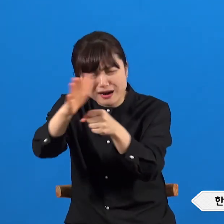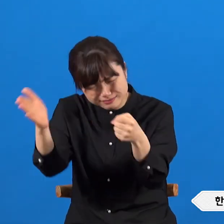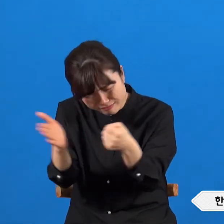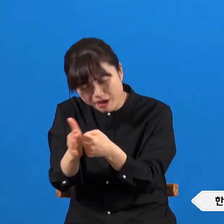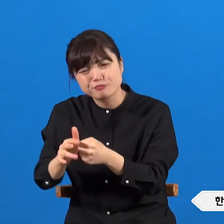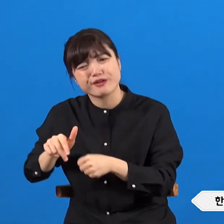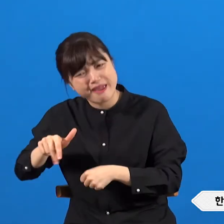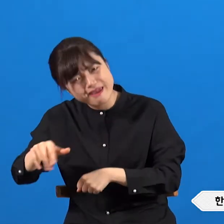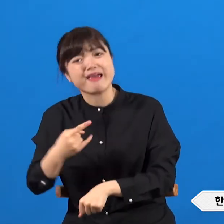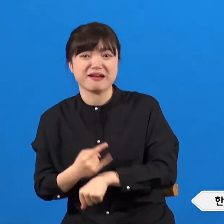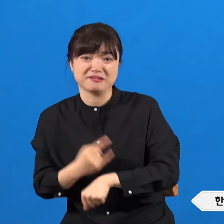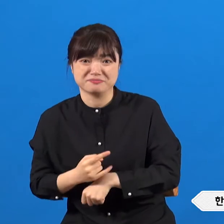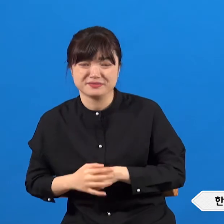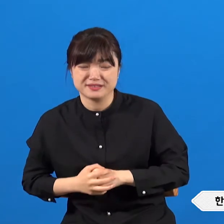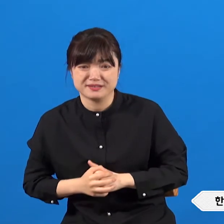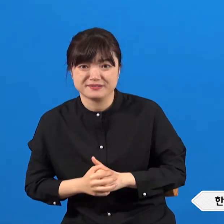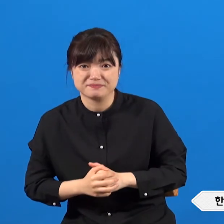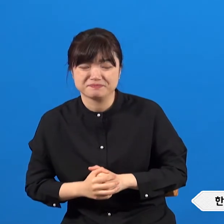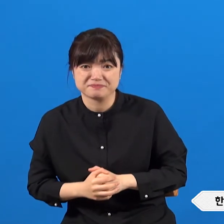하는 것입니다.